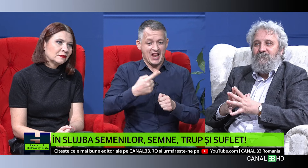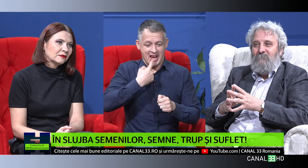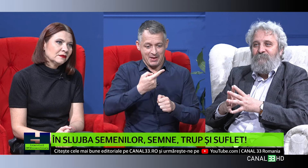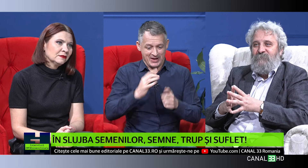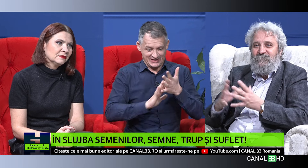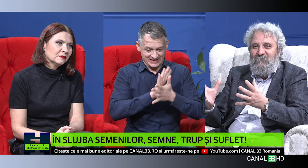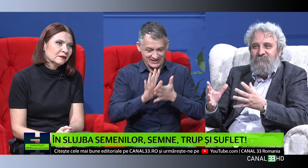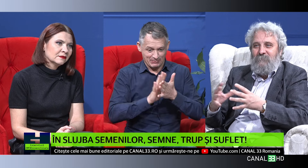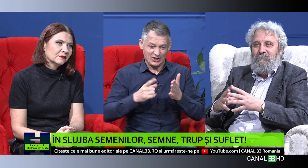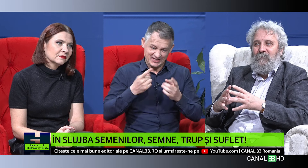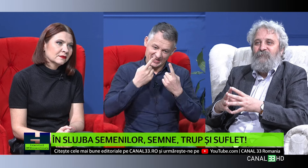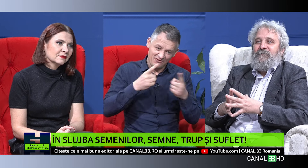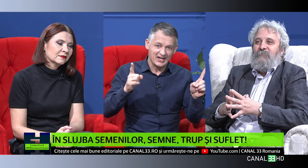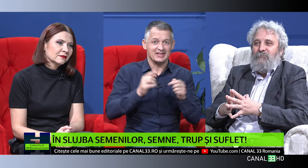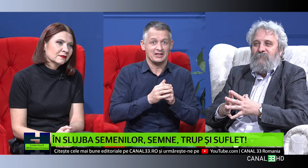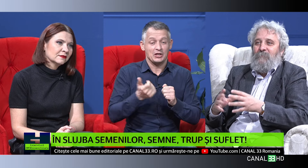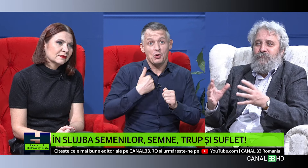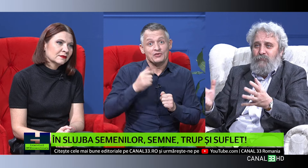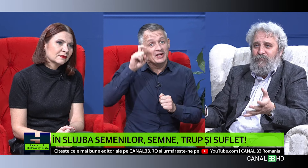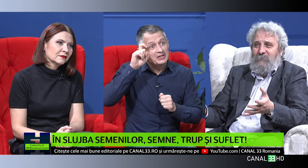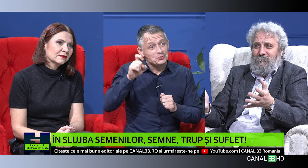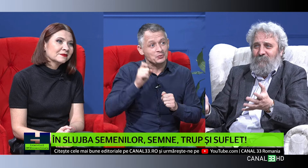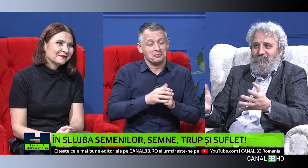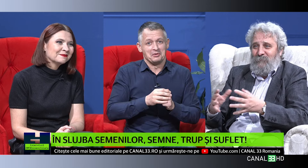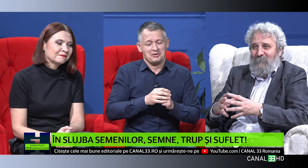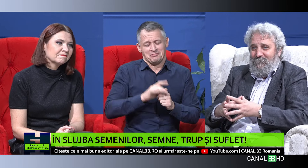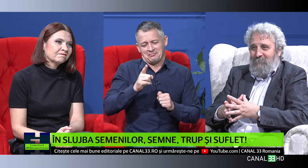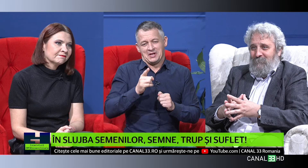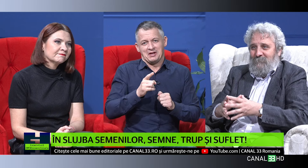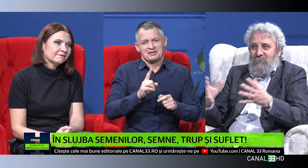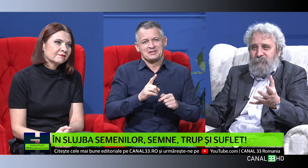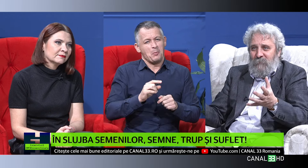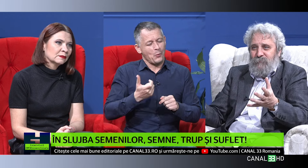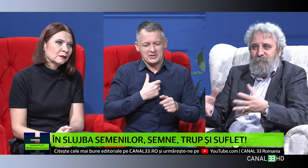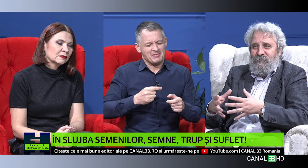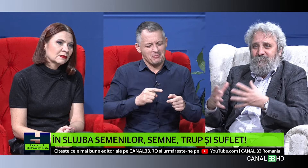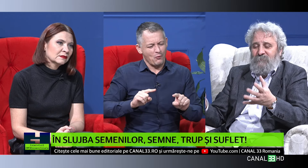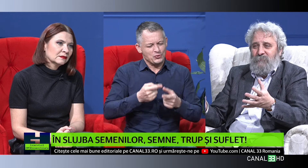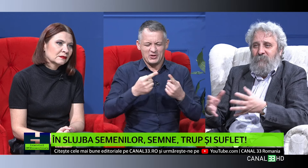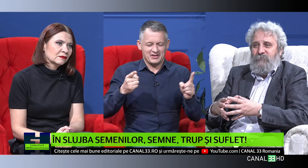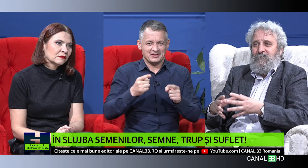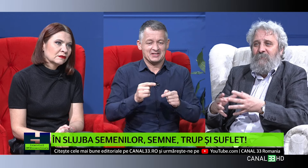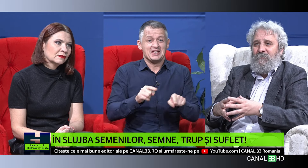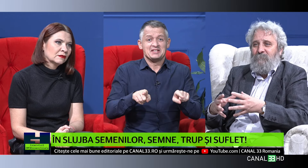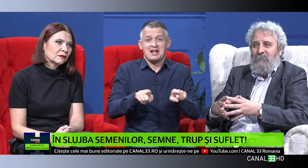semnelor e diferită. Aș fi crezut să mă pici cu ceară, nu altceva, că e aceeași, e peste tot aceeași, e ca